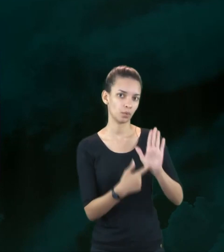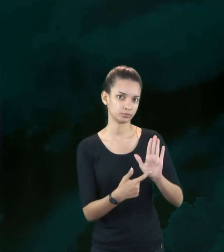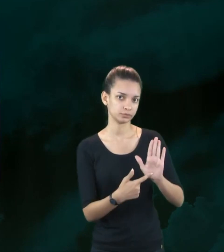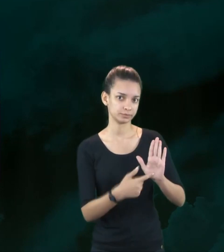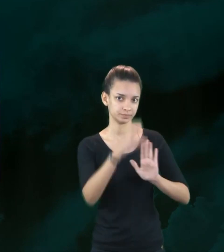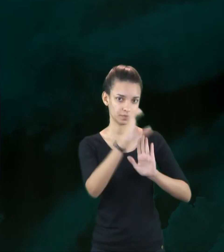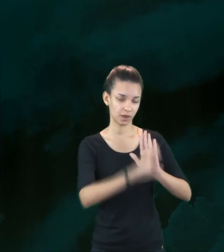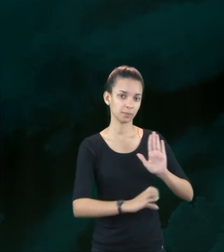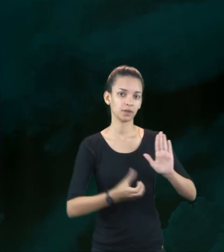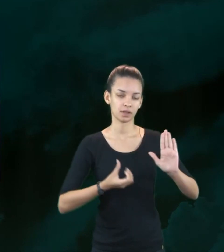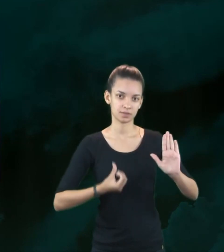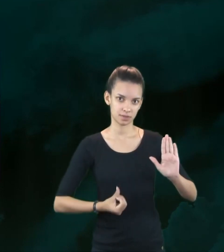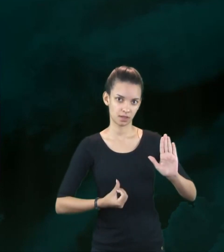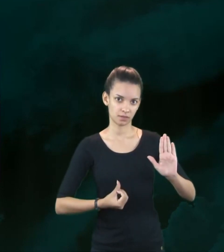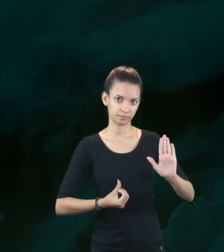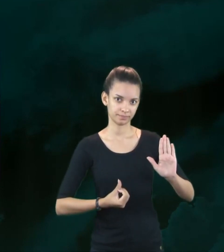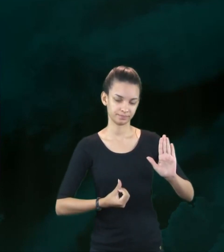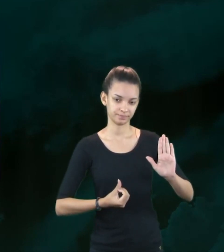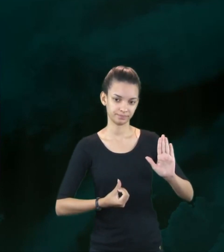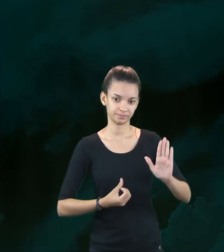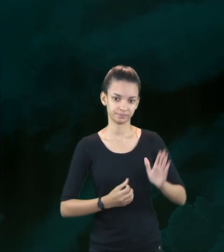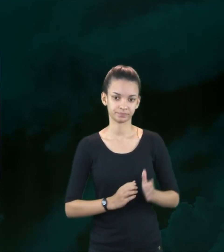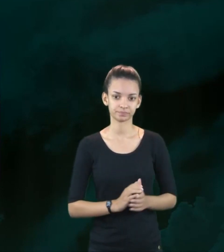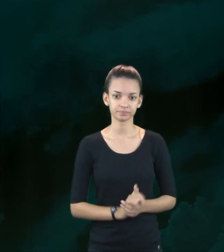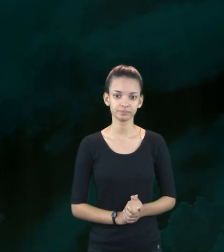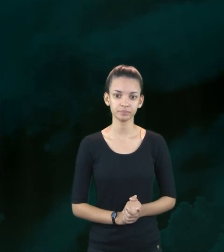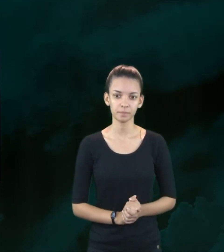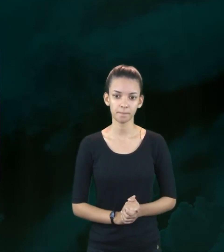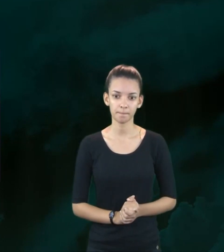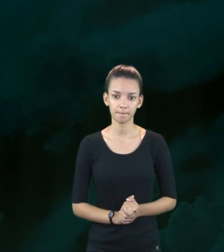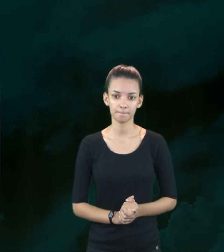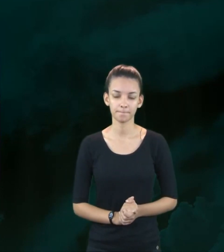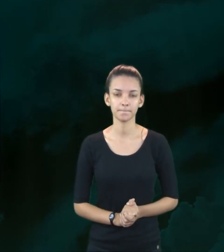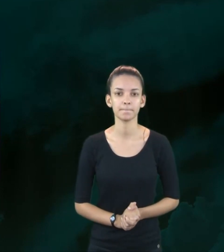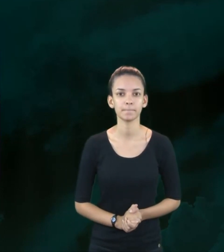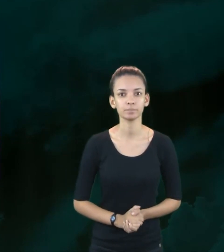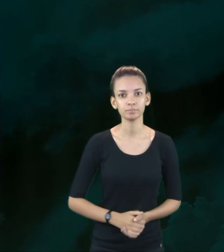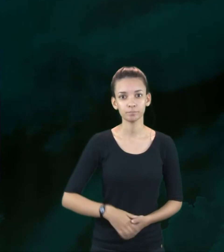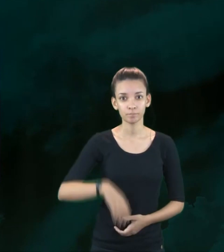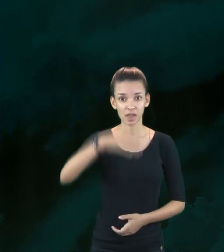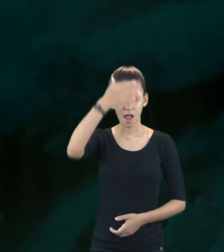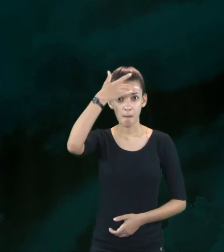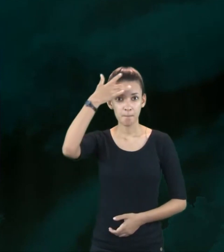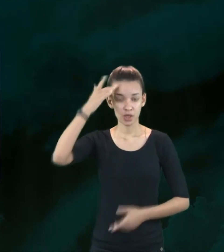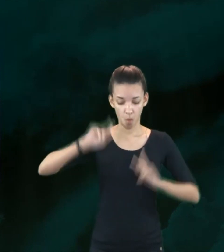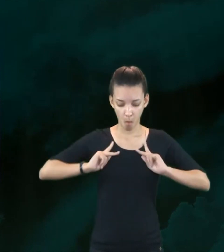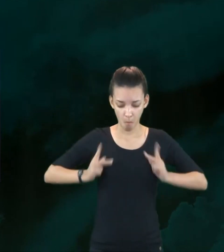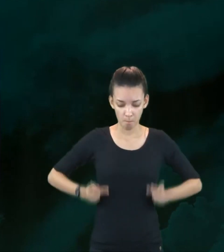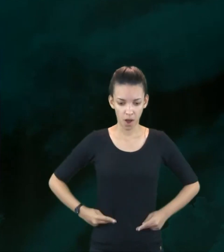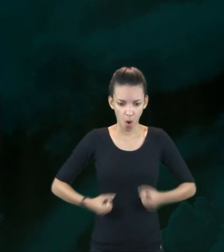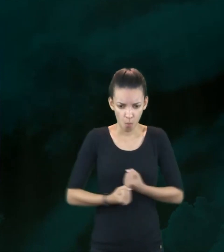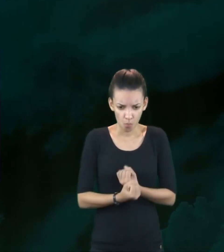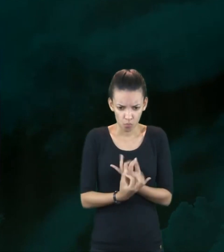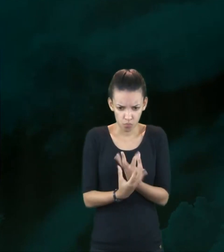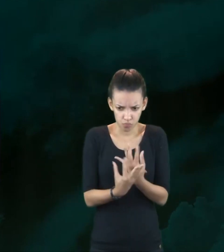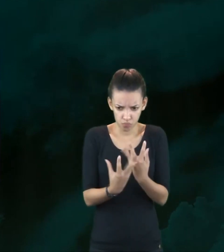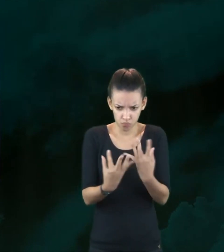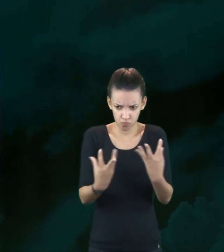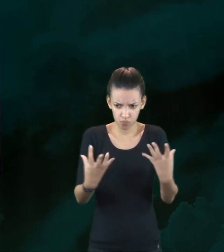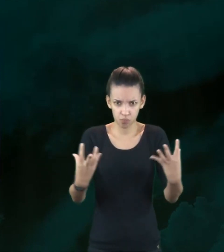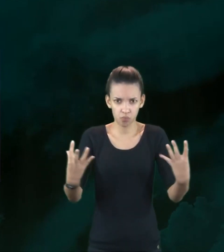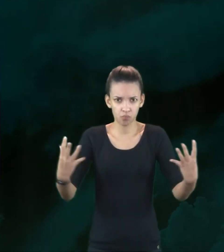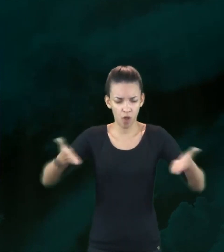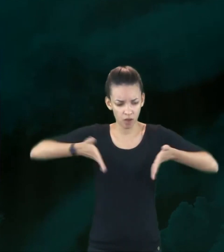Gênesis: como se foram multiplicando os homens na terra, e lhes